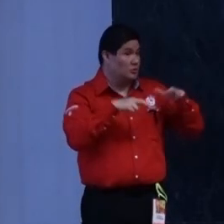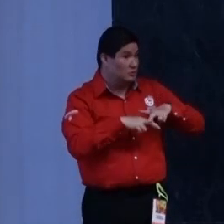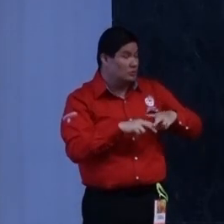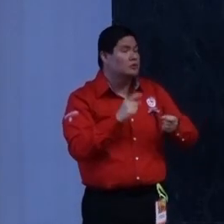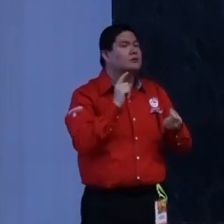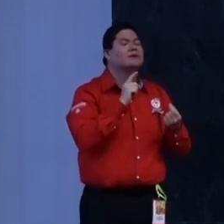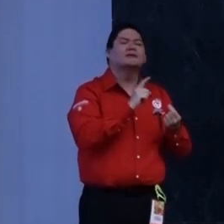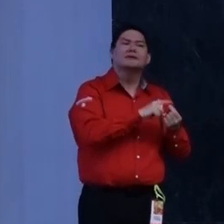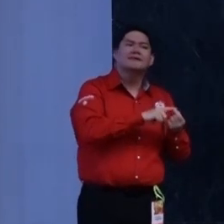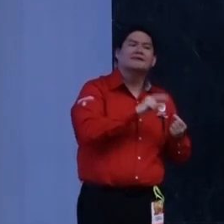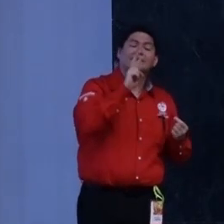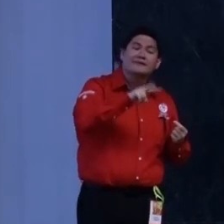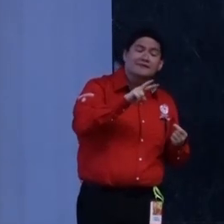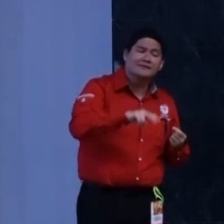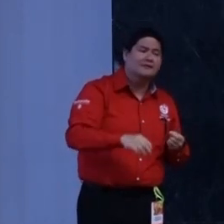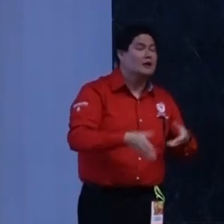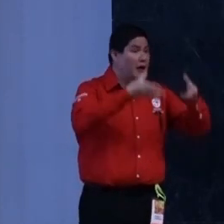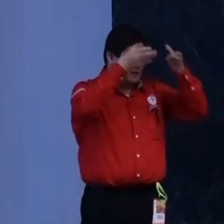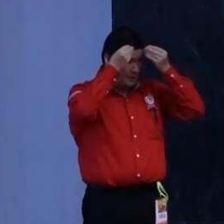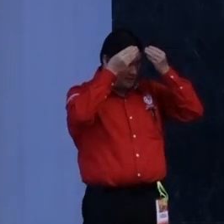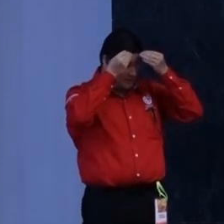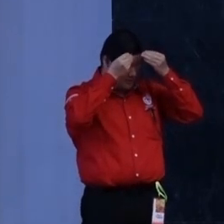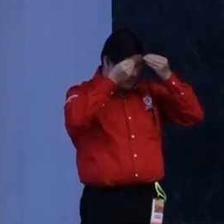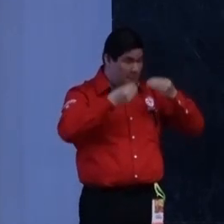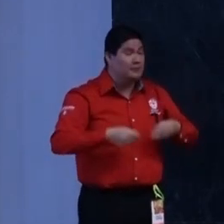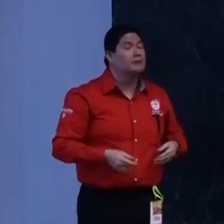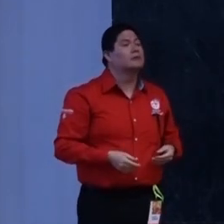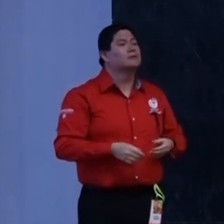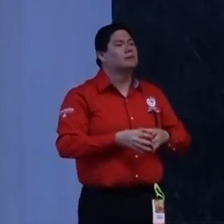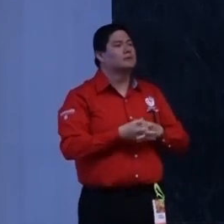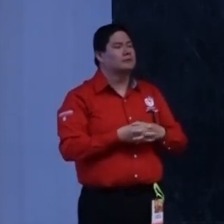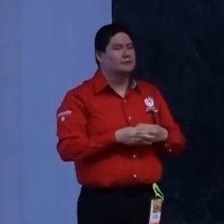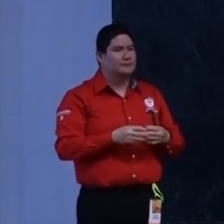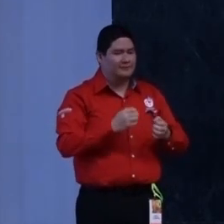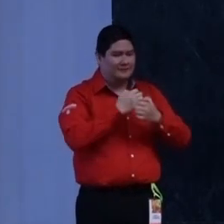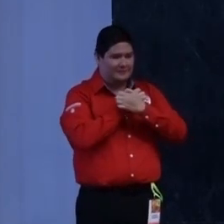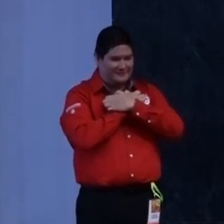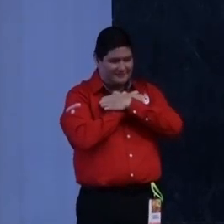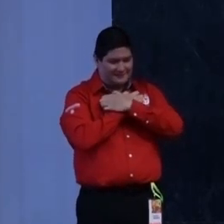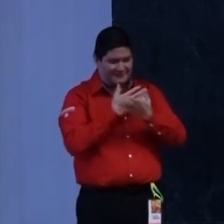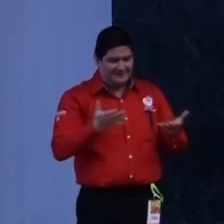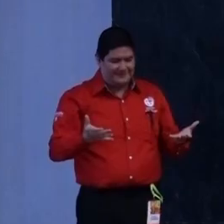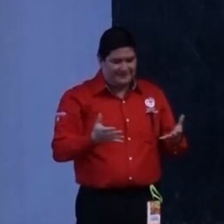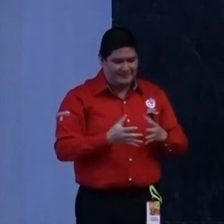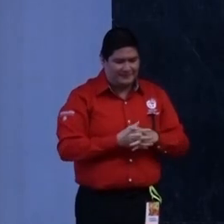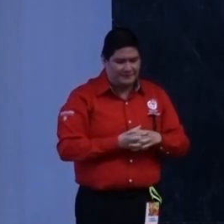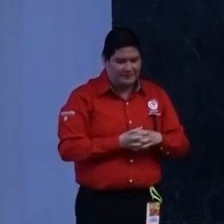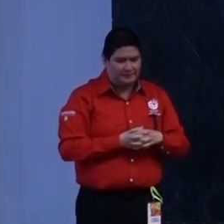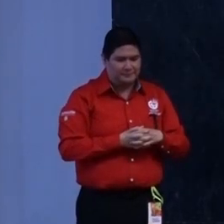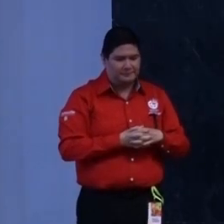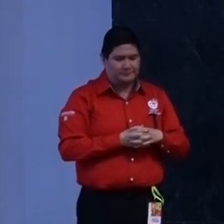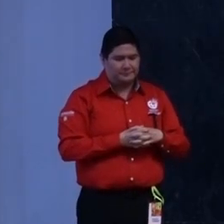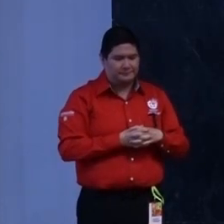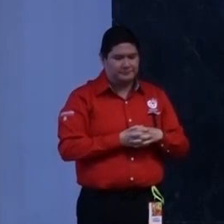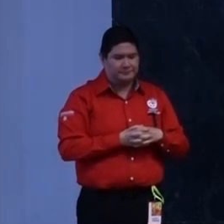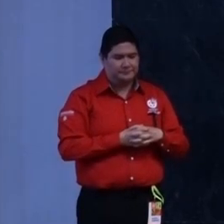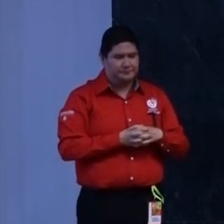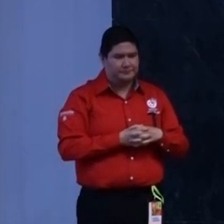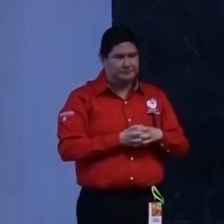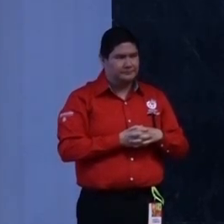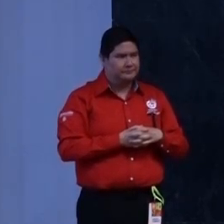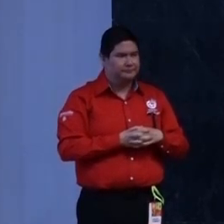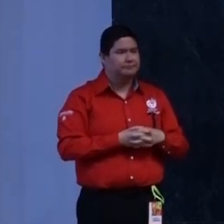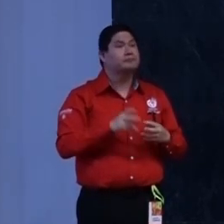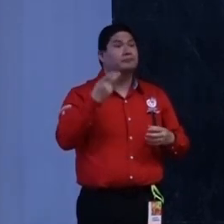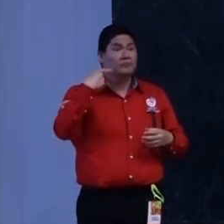te van a enseñar a gestionar esas diferencias son tus estudiantes, ¿no? Es que son 32 cerebros diferentes. 32. Sí,